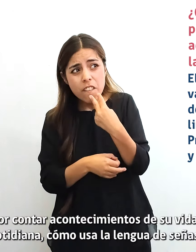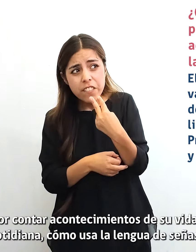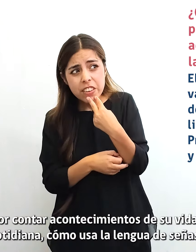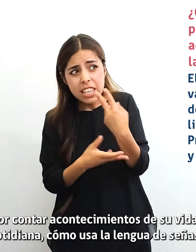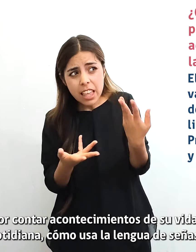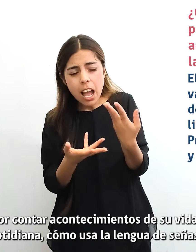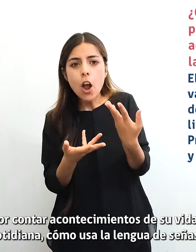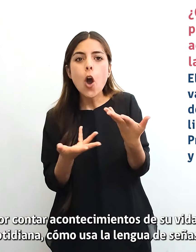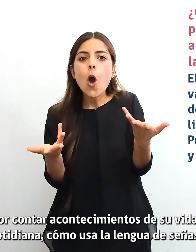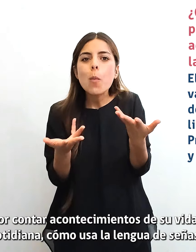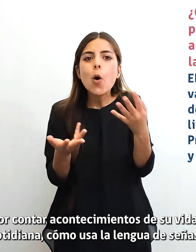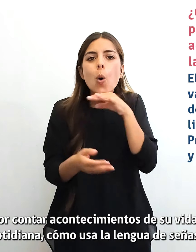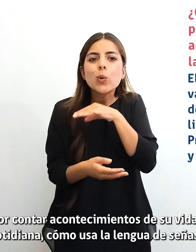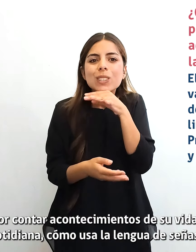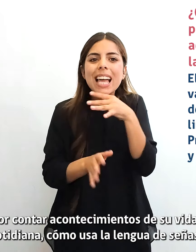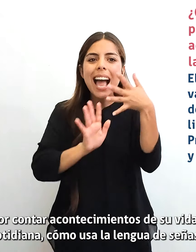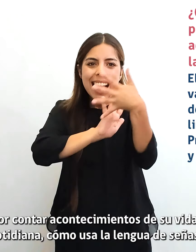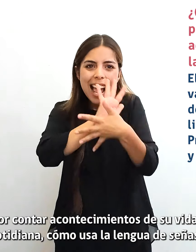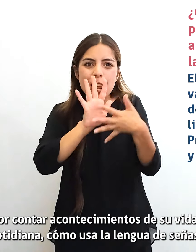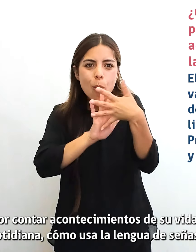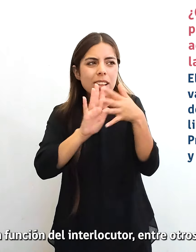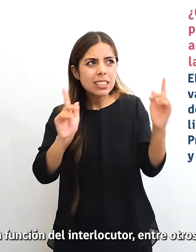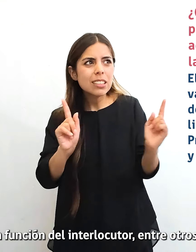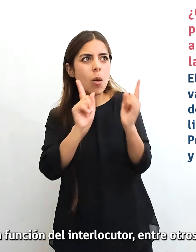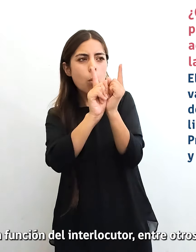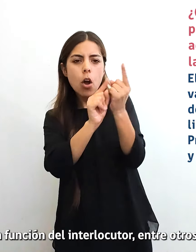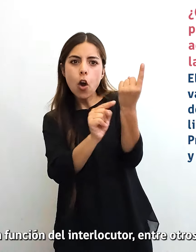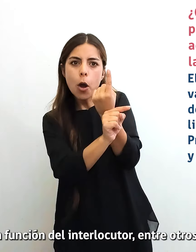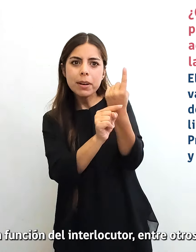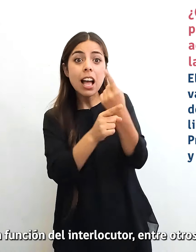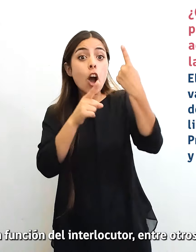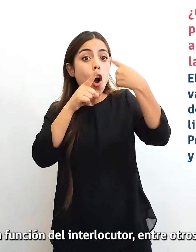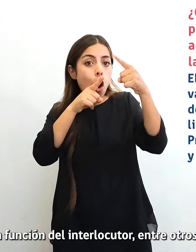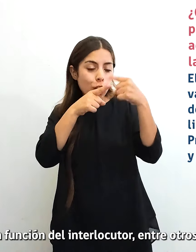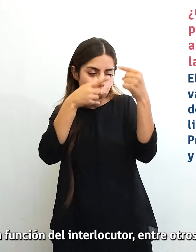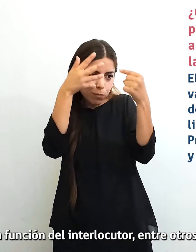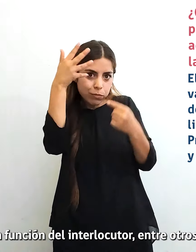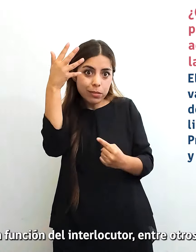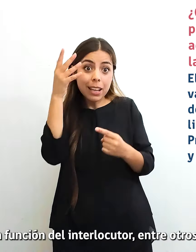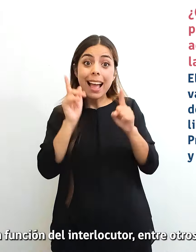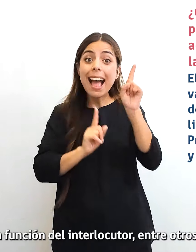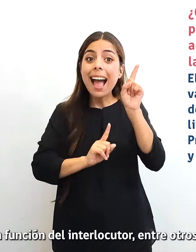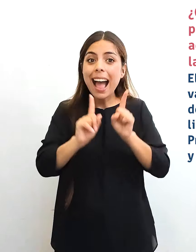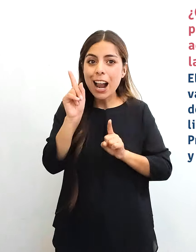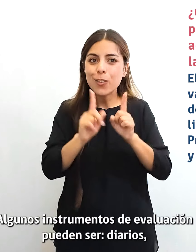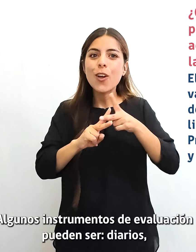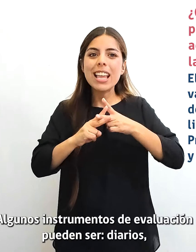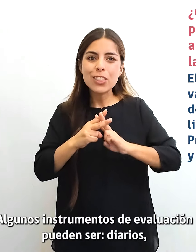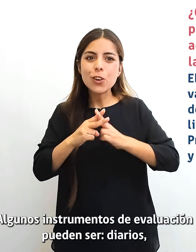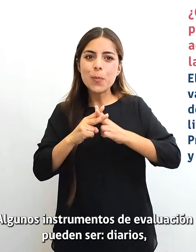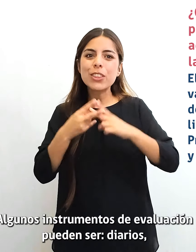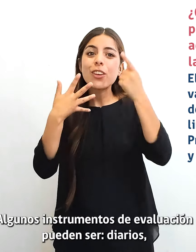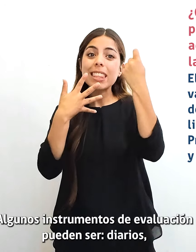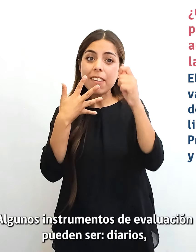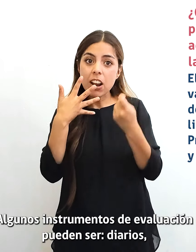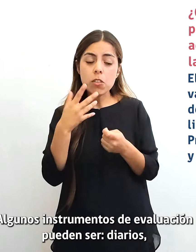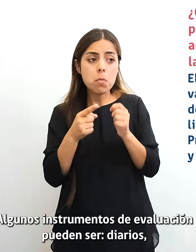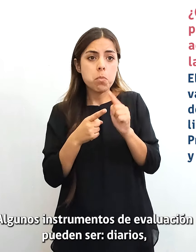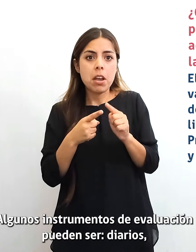su vida cotidiana, cómo usa la lengua de señas en función de interlocutor, entre otros. Algunos instrumentos de evaluación pueden